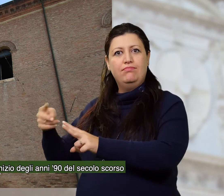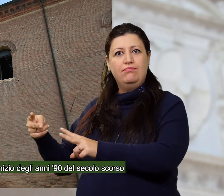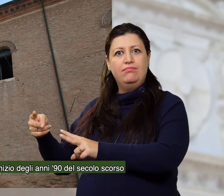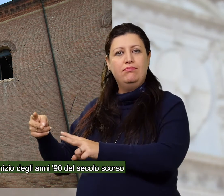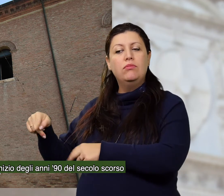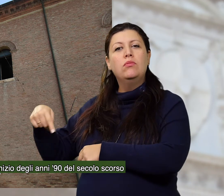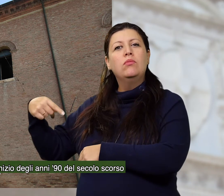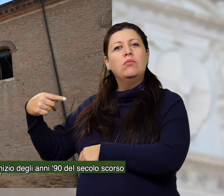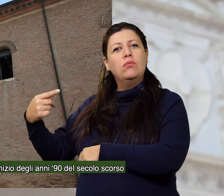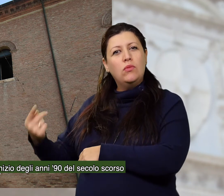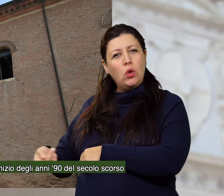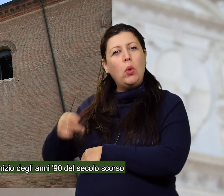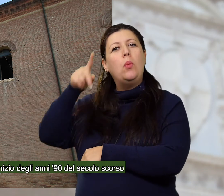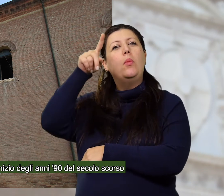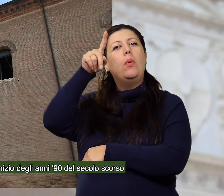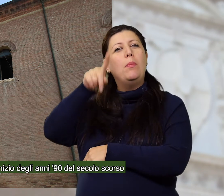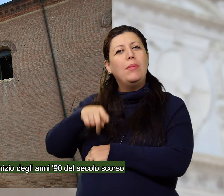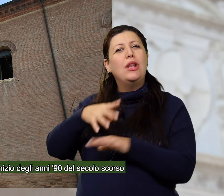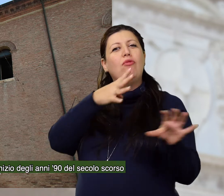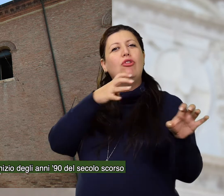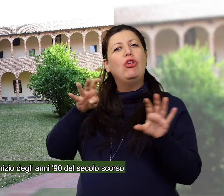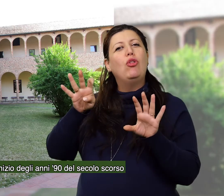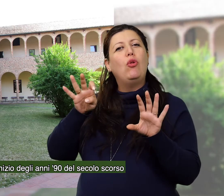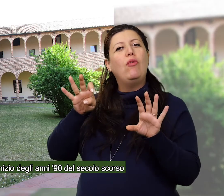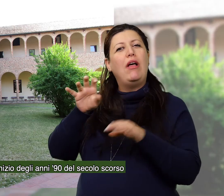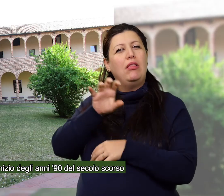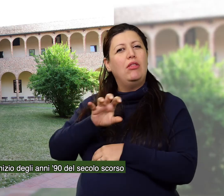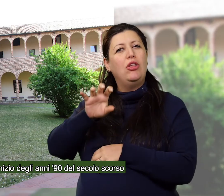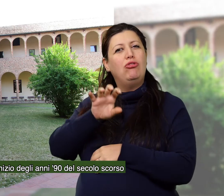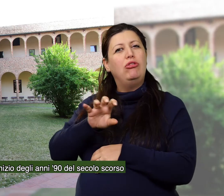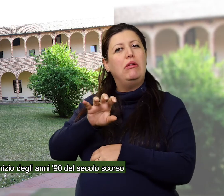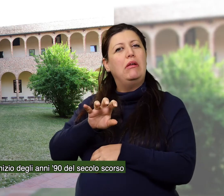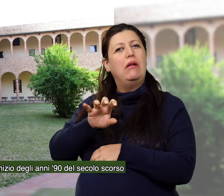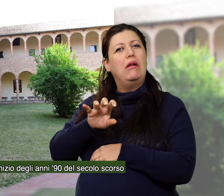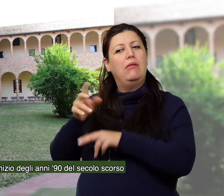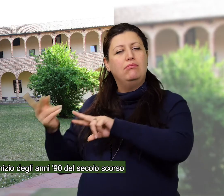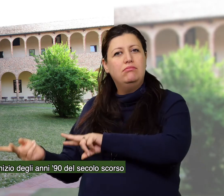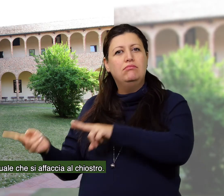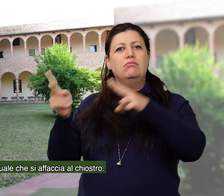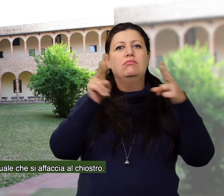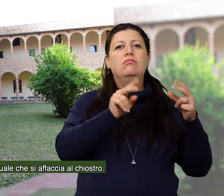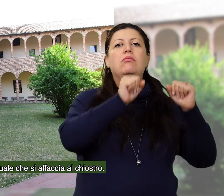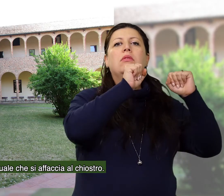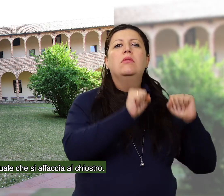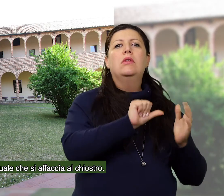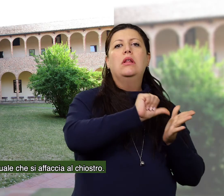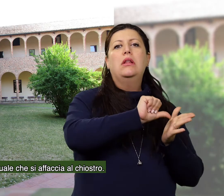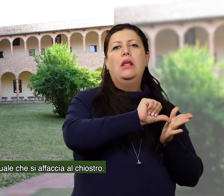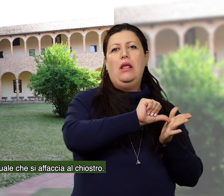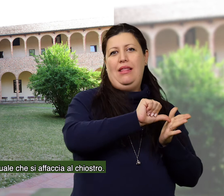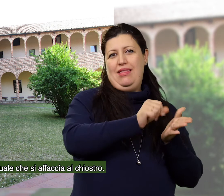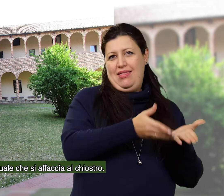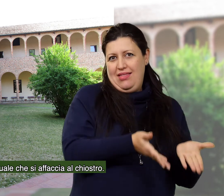arrivare all'inizio degli anni novanta del secolo scorso nella sede attuale